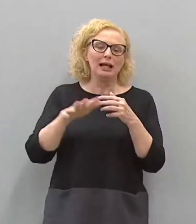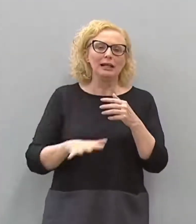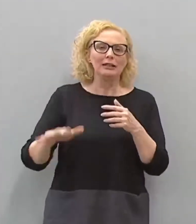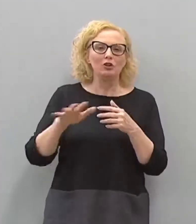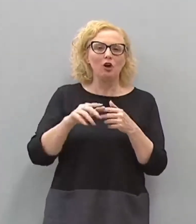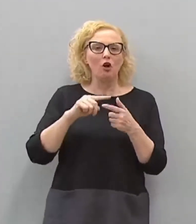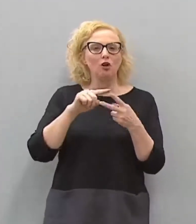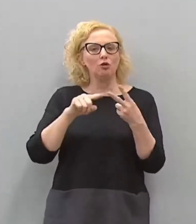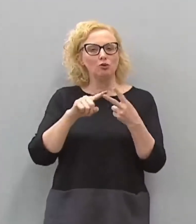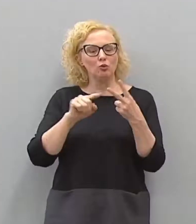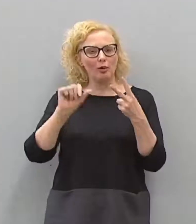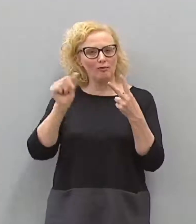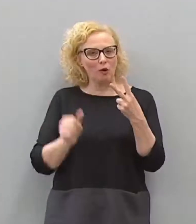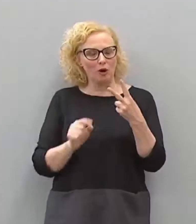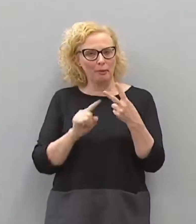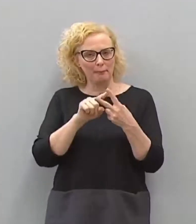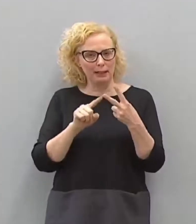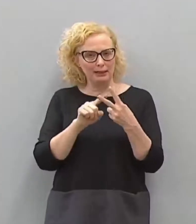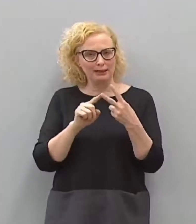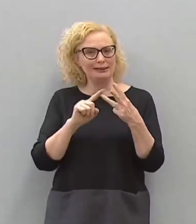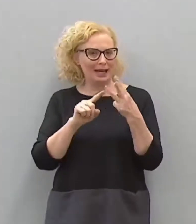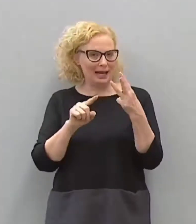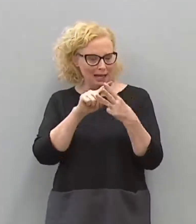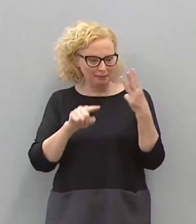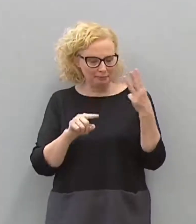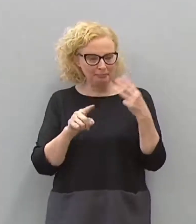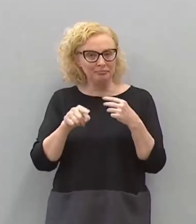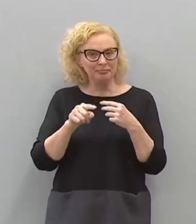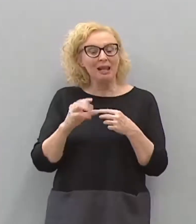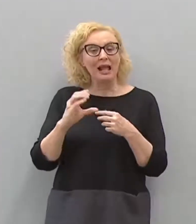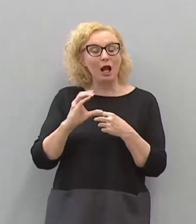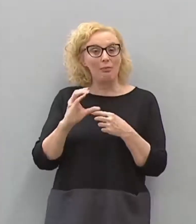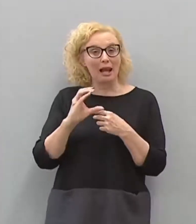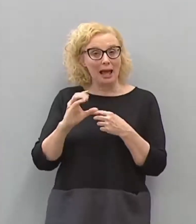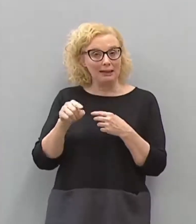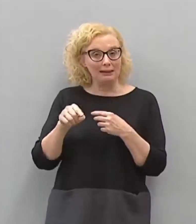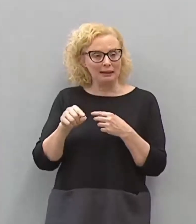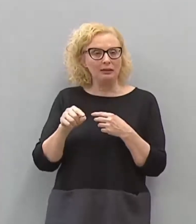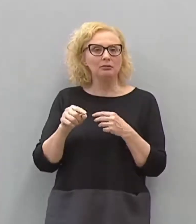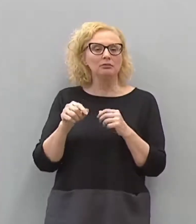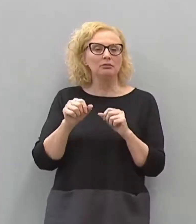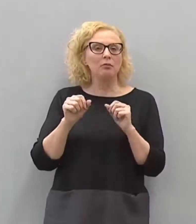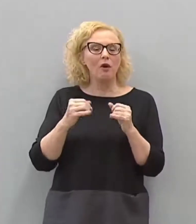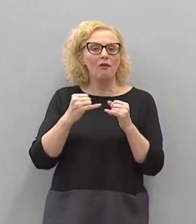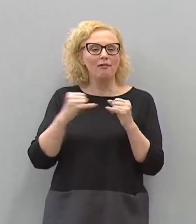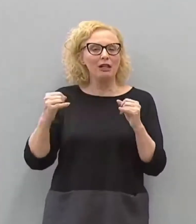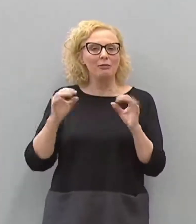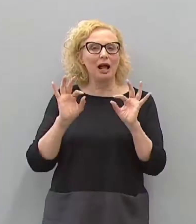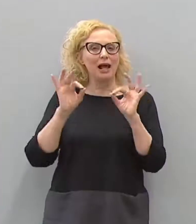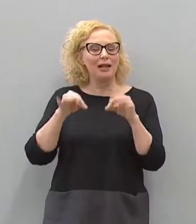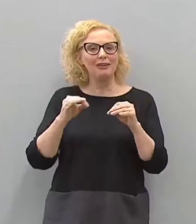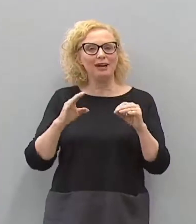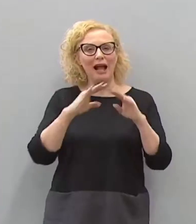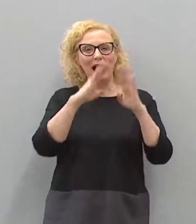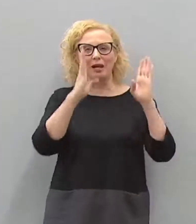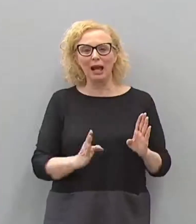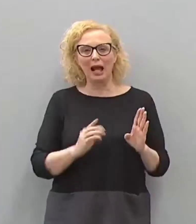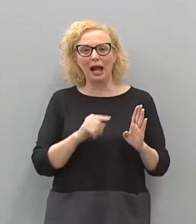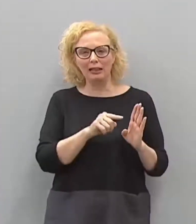diciamo in tre modalità quelle cablate sono quelle che portano la fibra fino agli armadi e poi